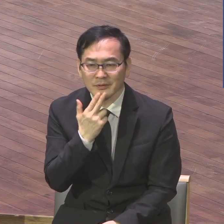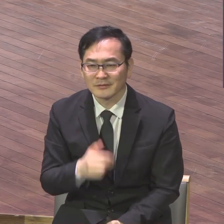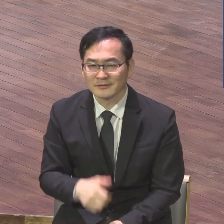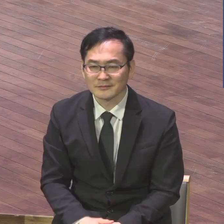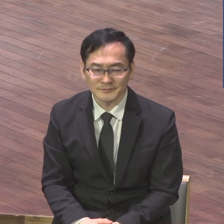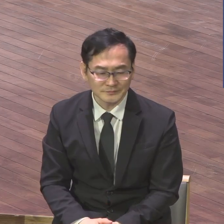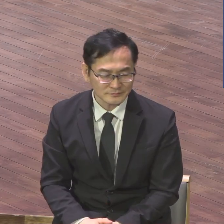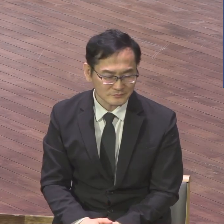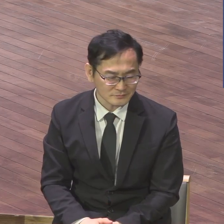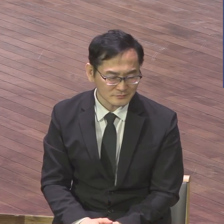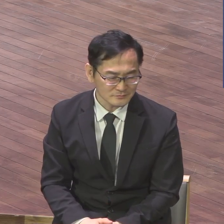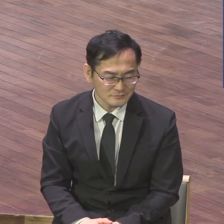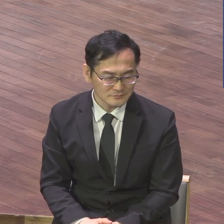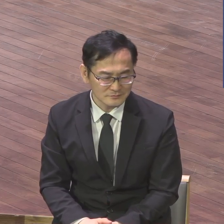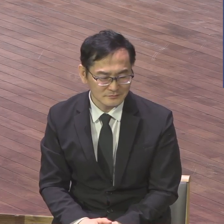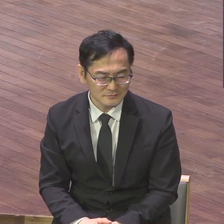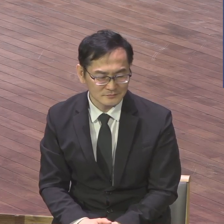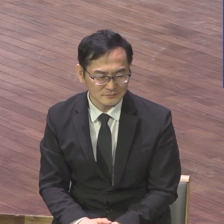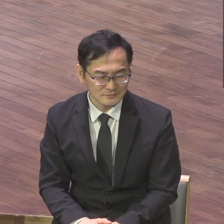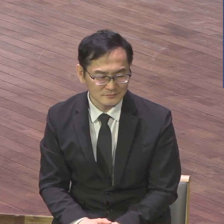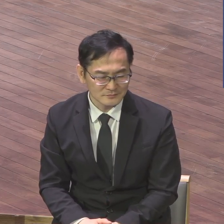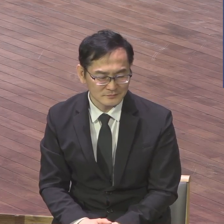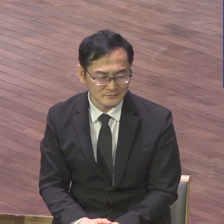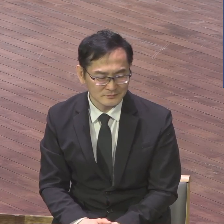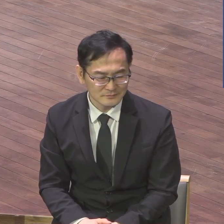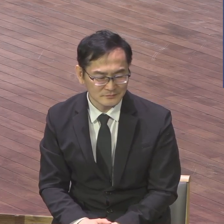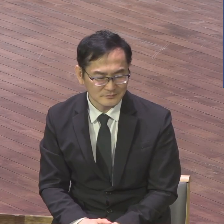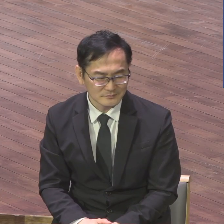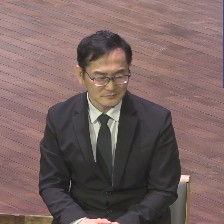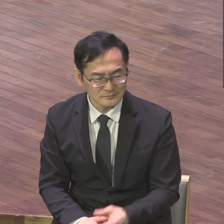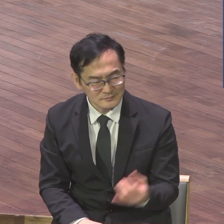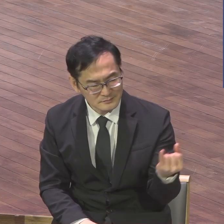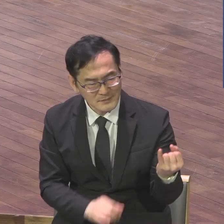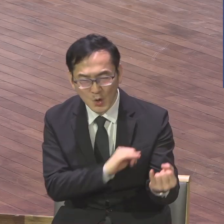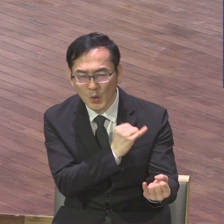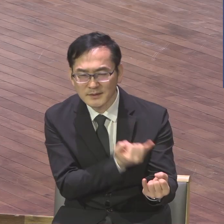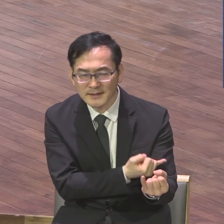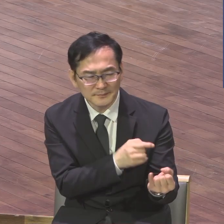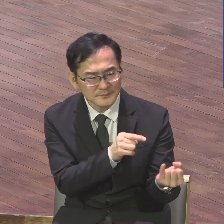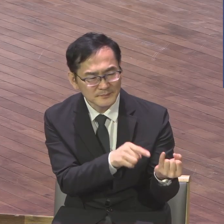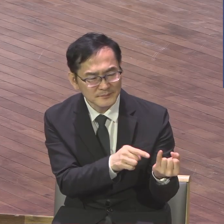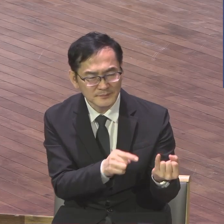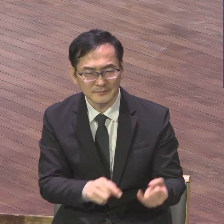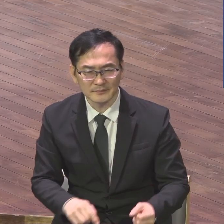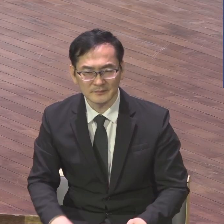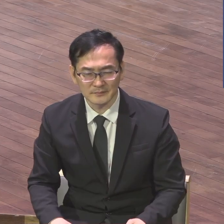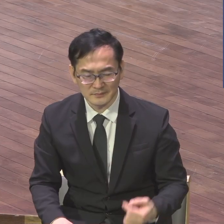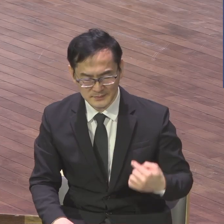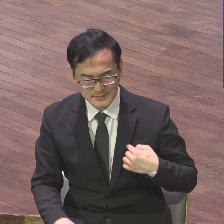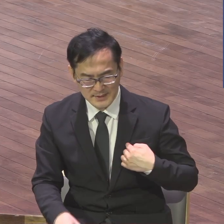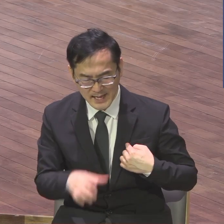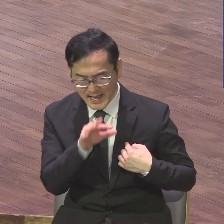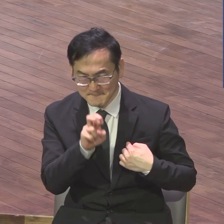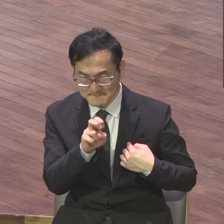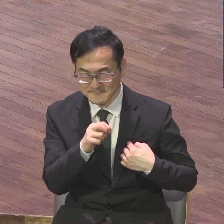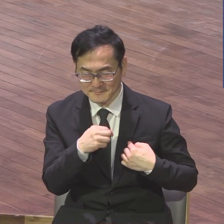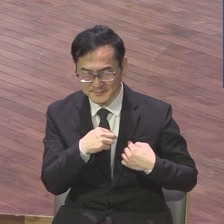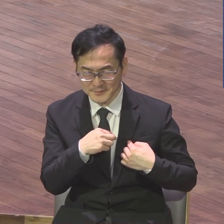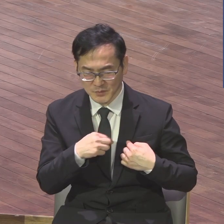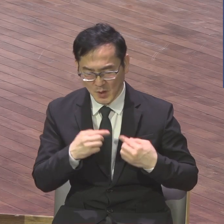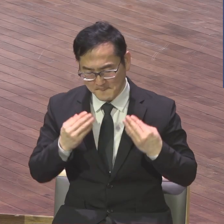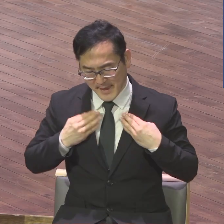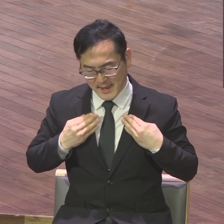연세가 60대인데 보니까 유방암에서 10년 지나 지금은 폐암으로 전이되어